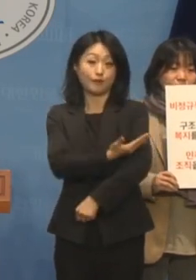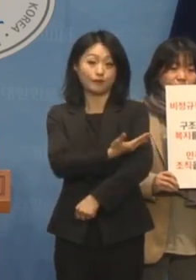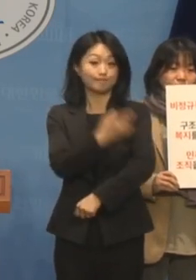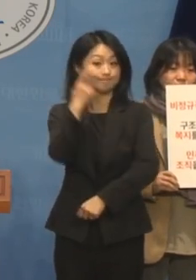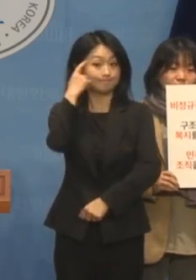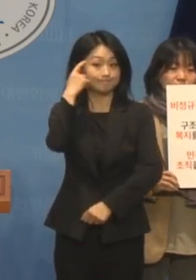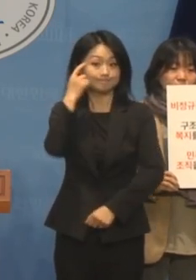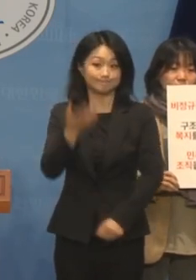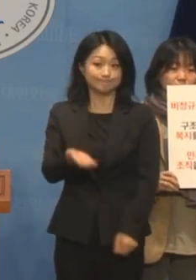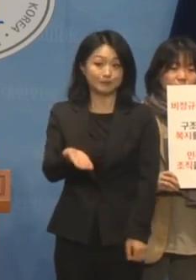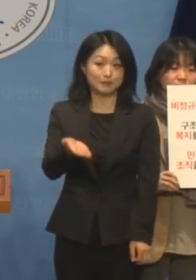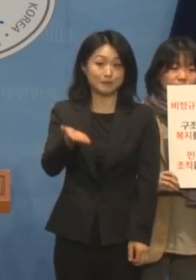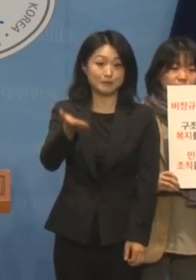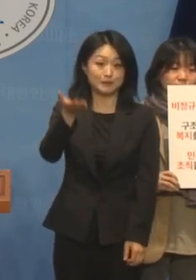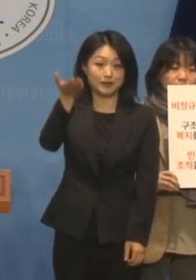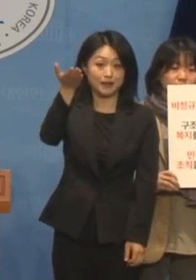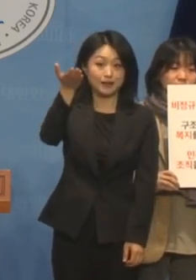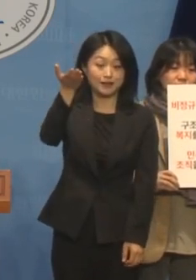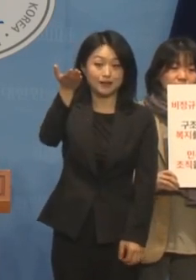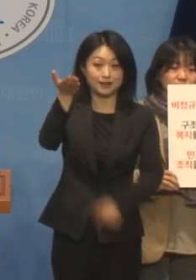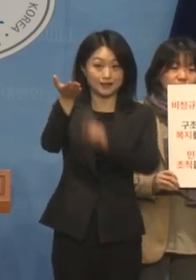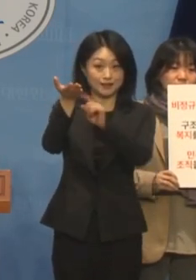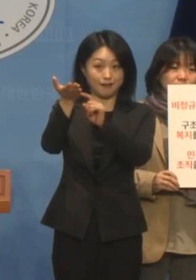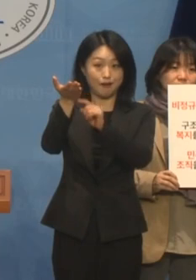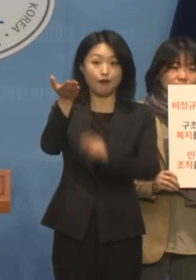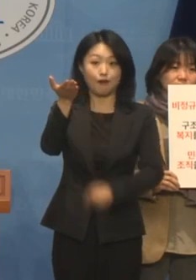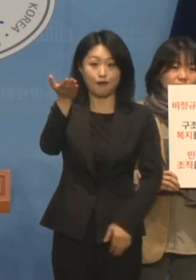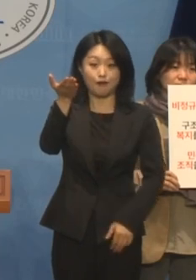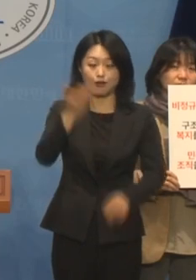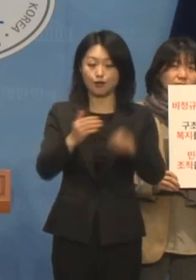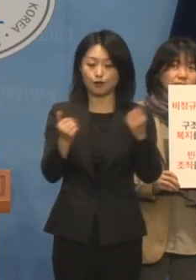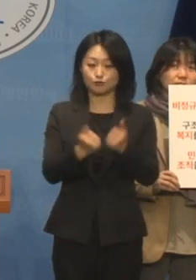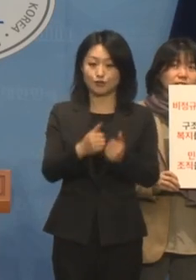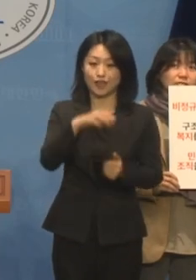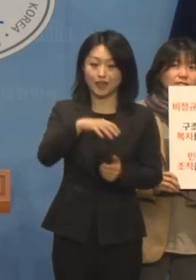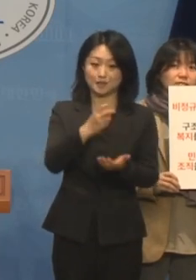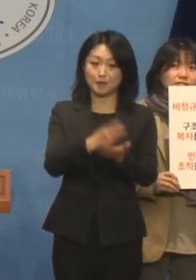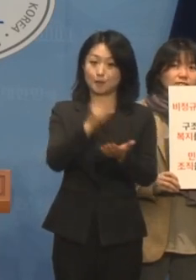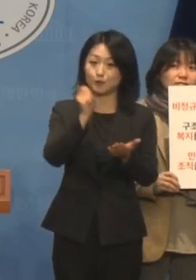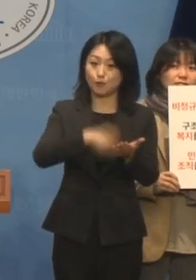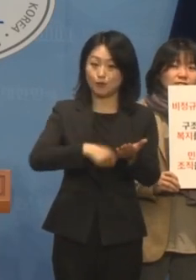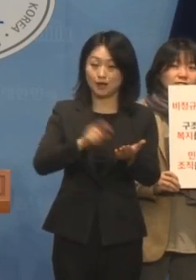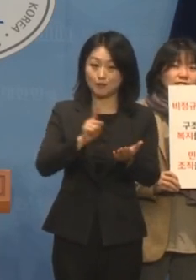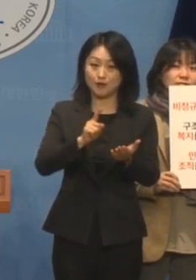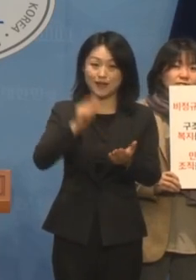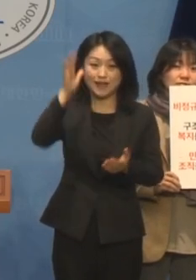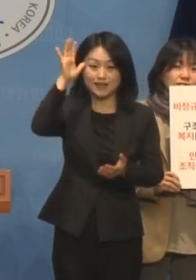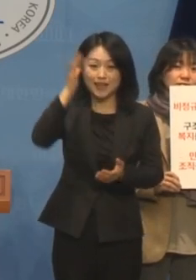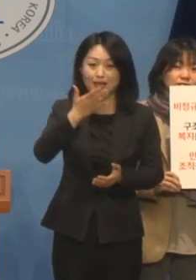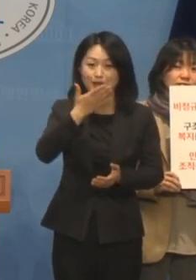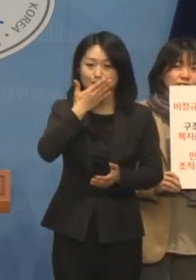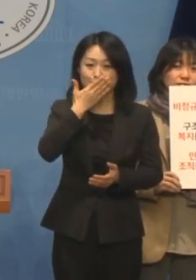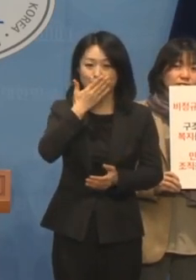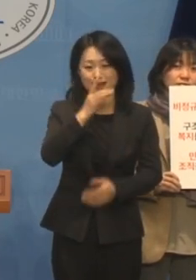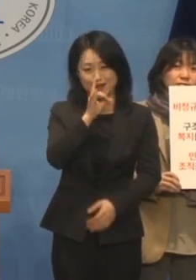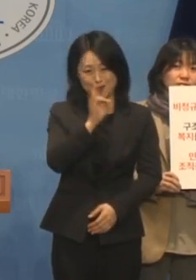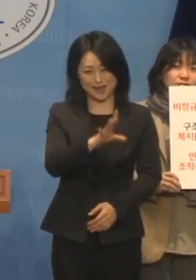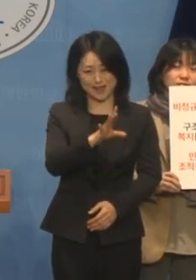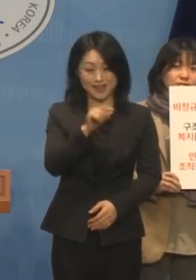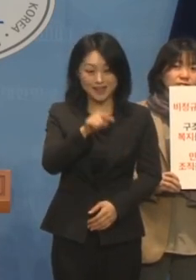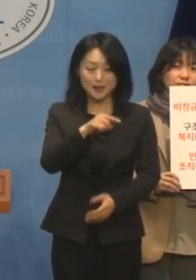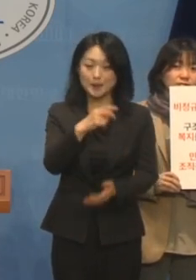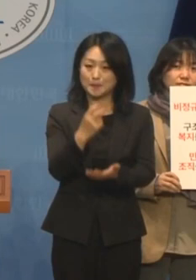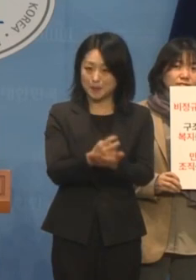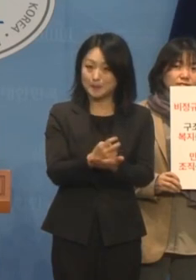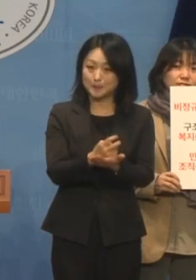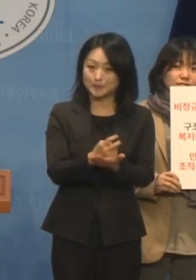가고 있습니다. 이런 인식의 변화는 최근 국회에서 통과된 개식용 금지법 등 제도적인